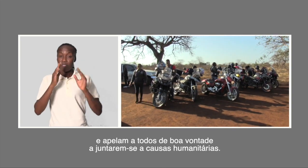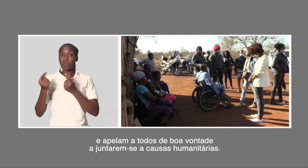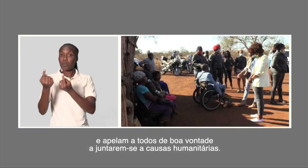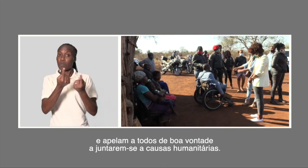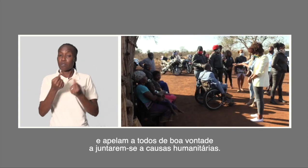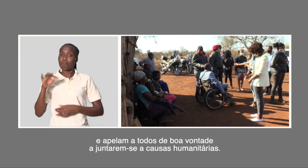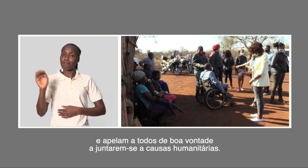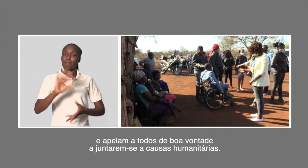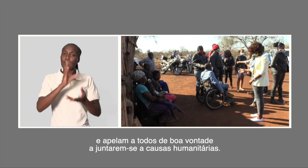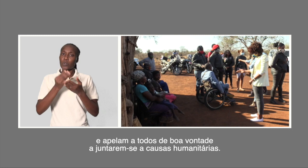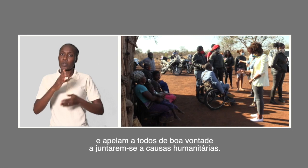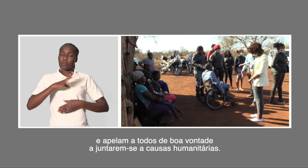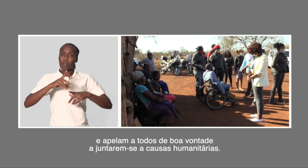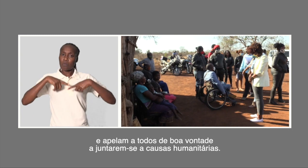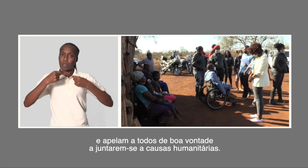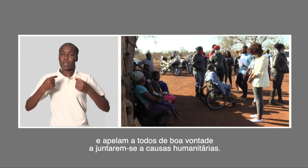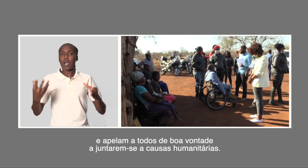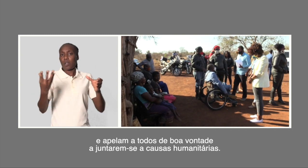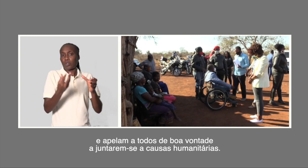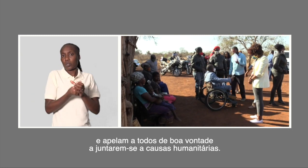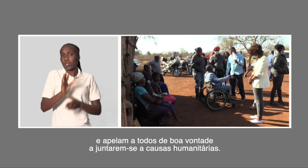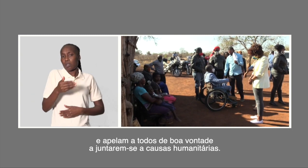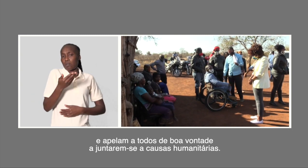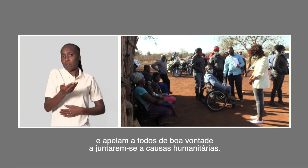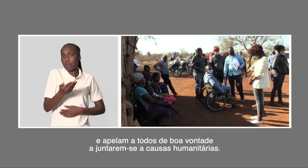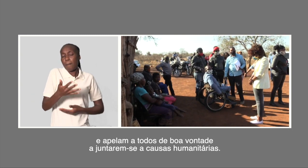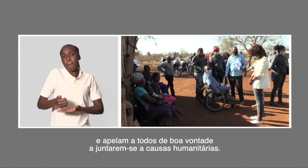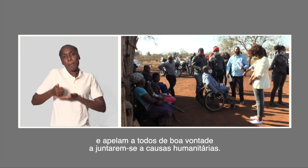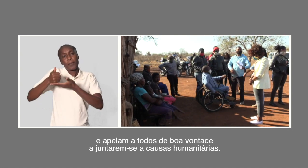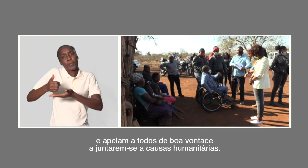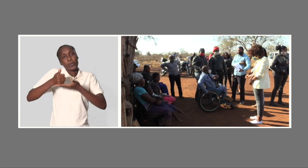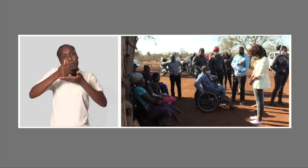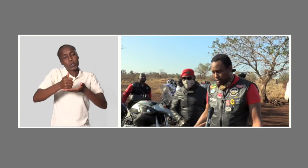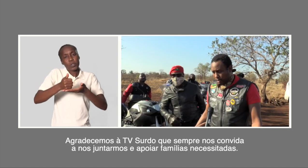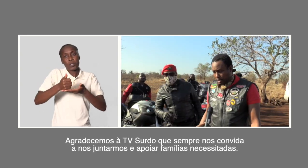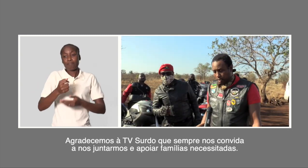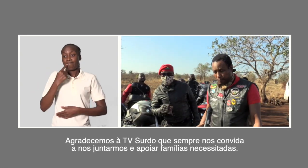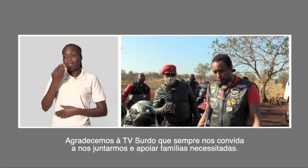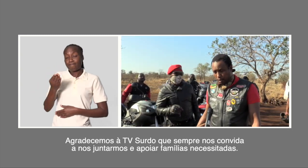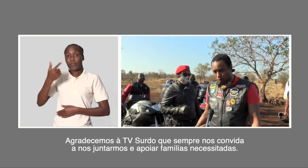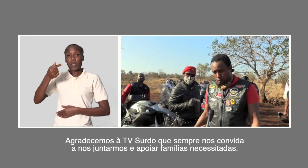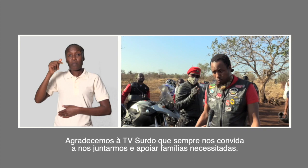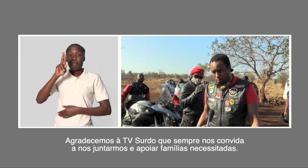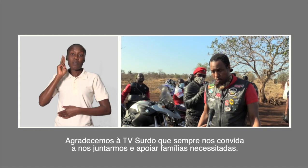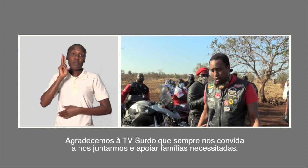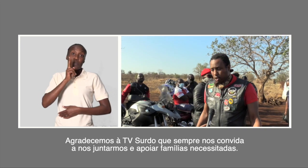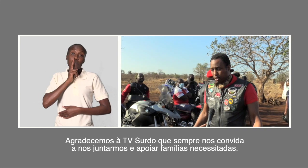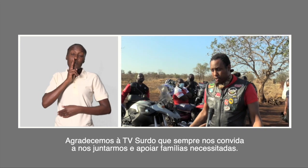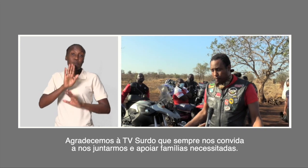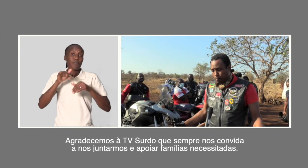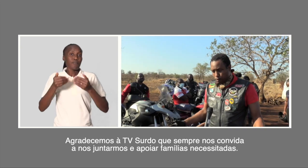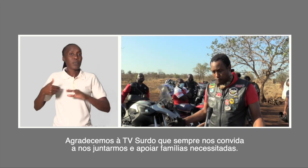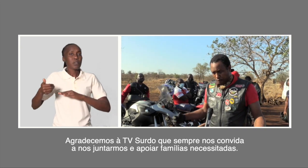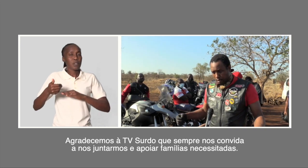apelam a todos de boa vontade a juntarem-se a causas humanitárias. Agradecer à TV Surdo,